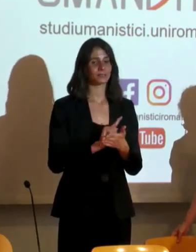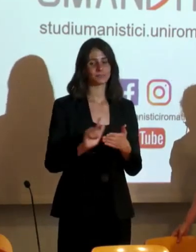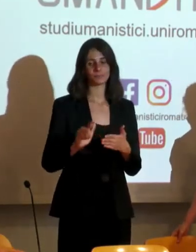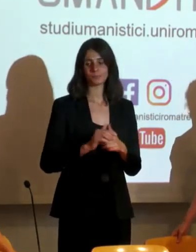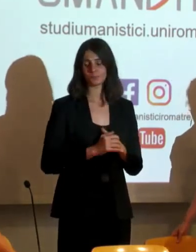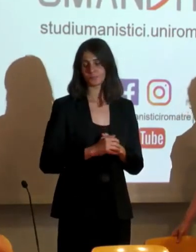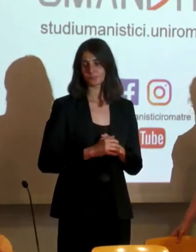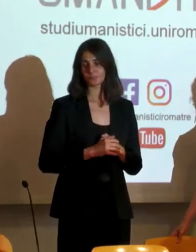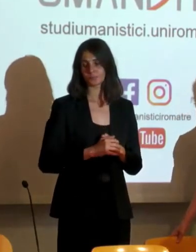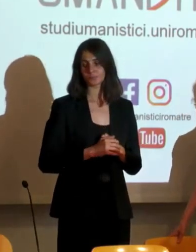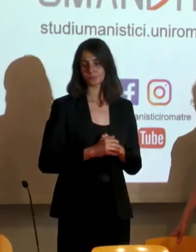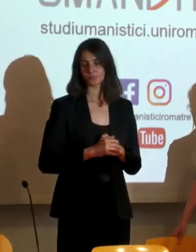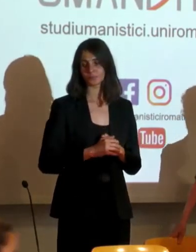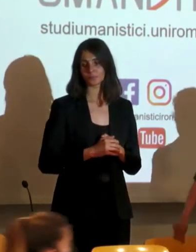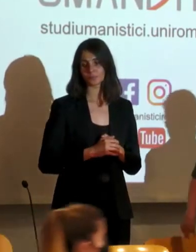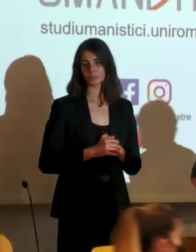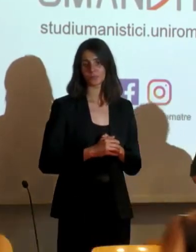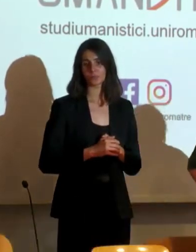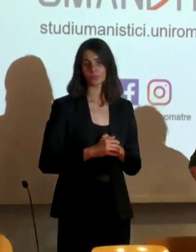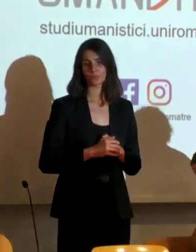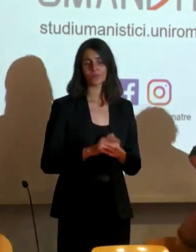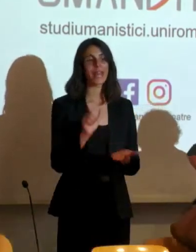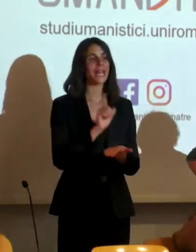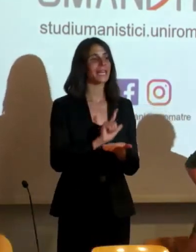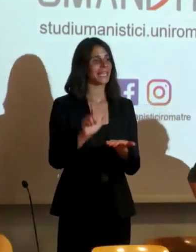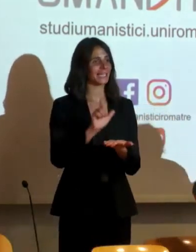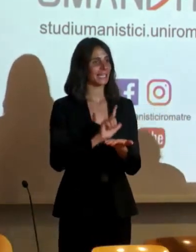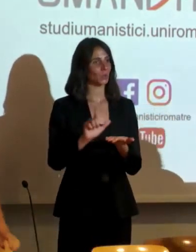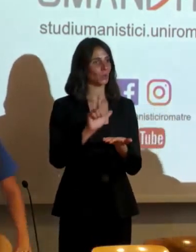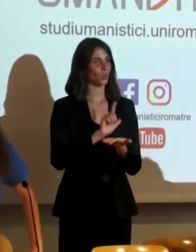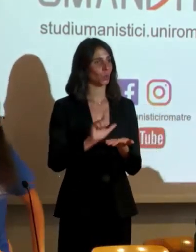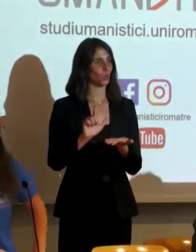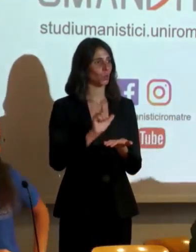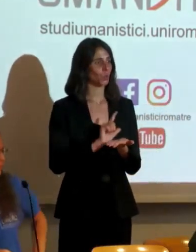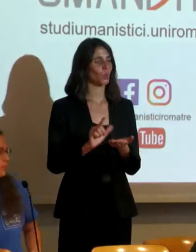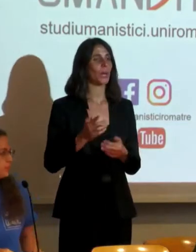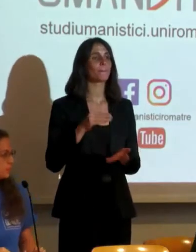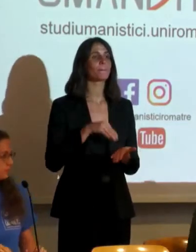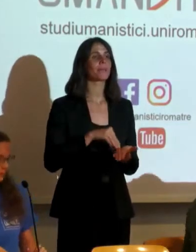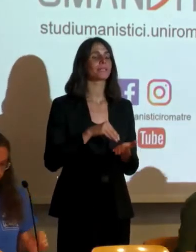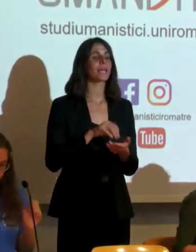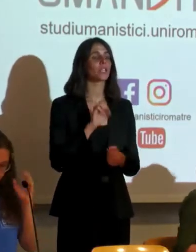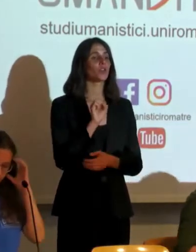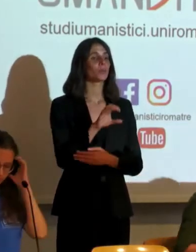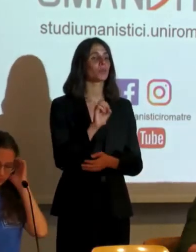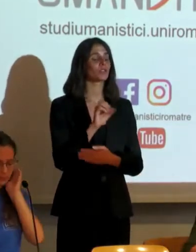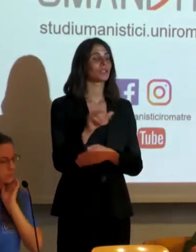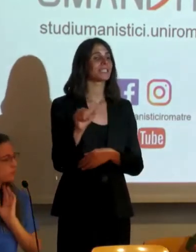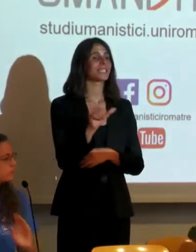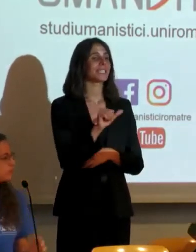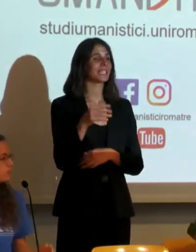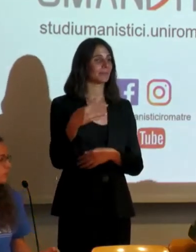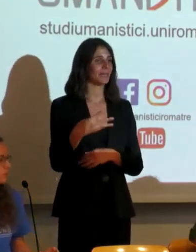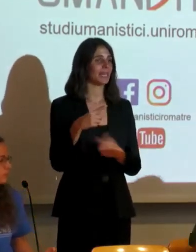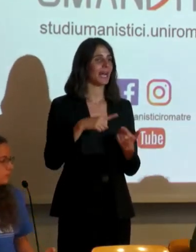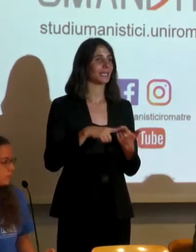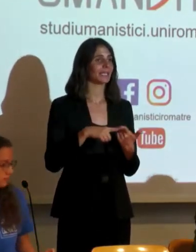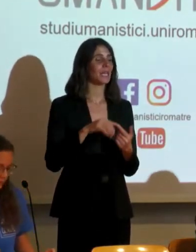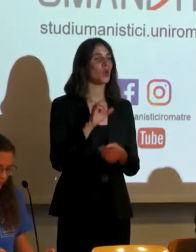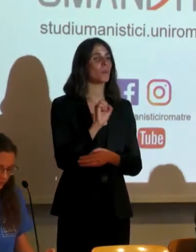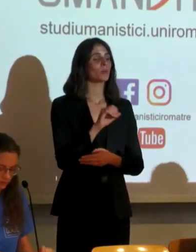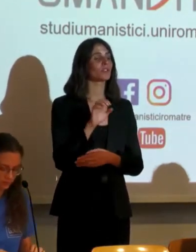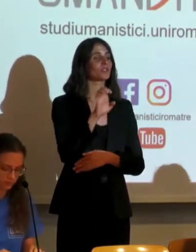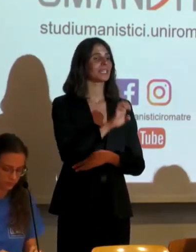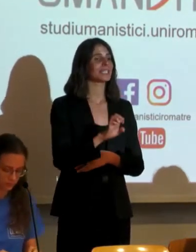Adesso mi sentite? Adesso c'è la presentazione di lettere, ci sono la professoressa Serena Ammirati, la professoressa Elisa De